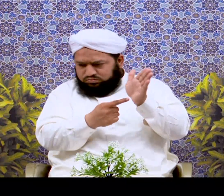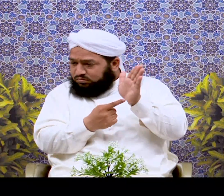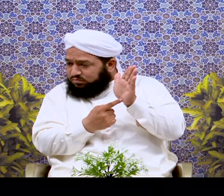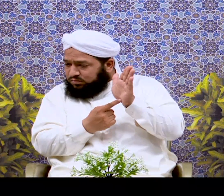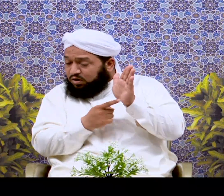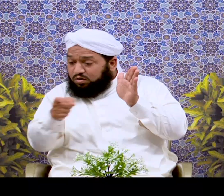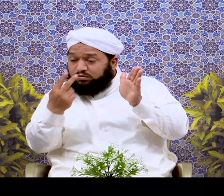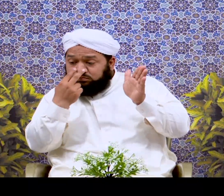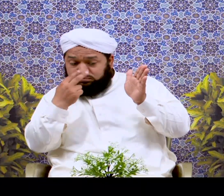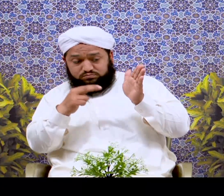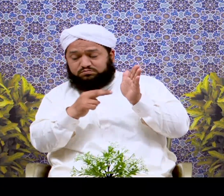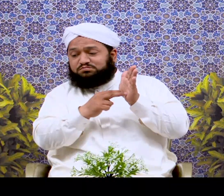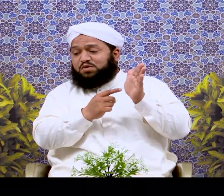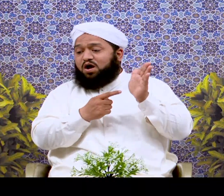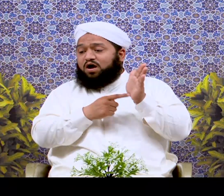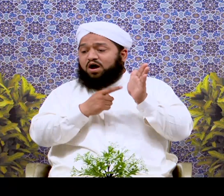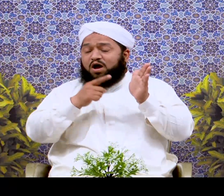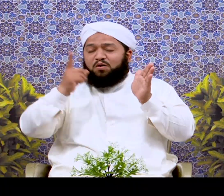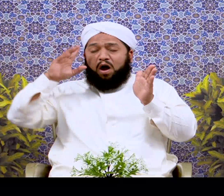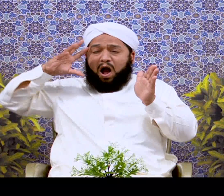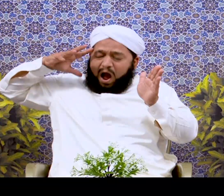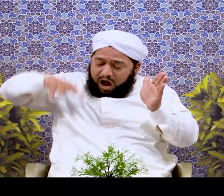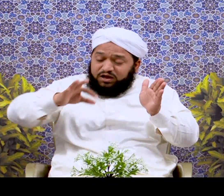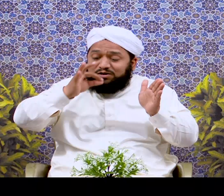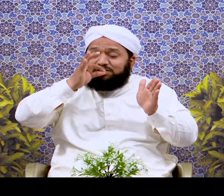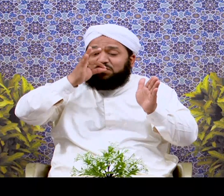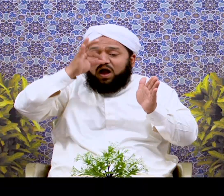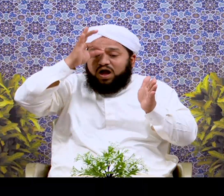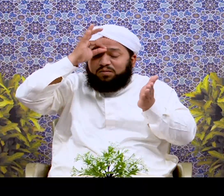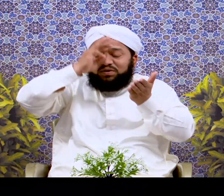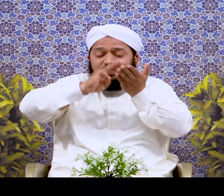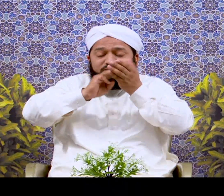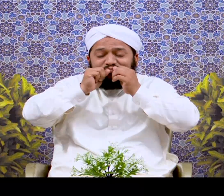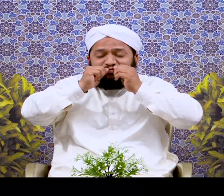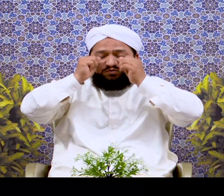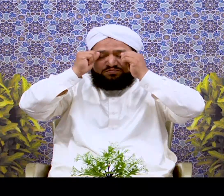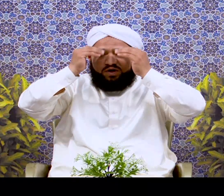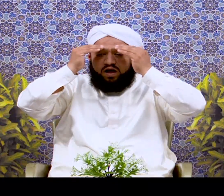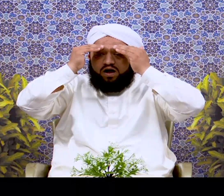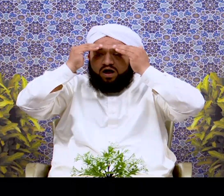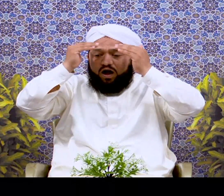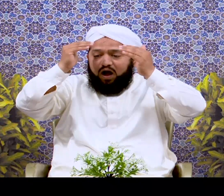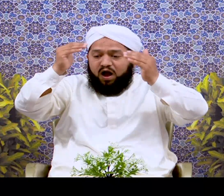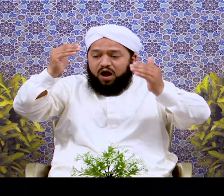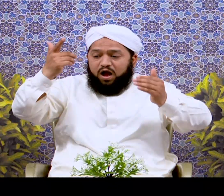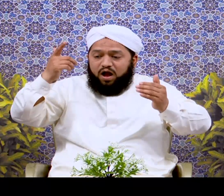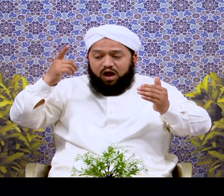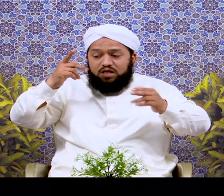ایک مقام کھولا اور کہا، یہ دیکھیے، یہاں نبی آخر الزماں صلی اللہ علیہ وآلہ وصحبہ وسلم